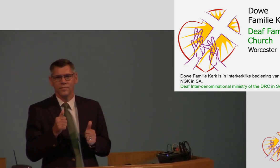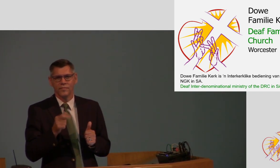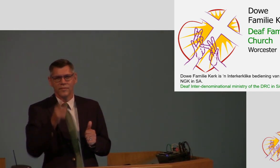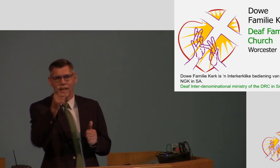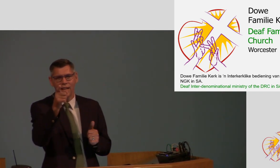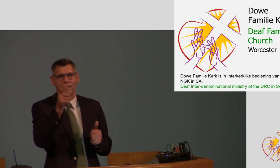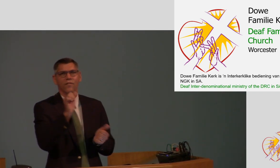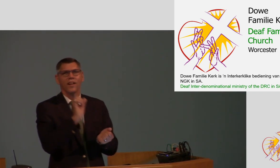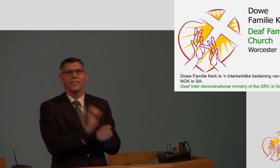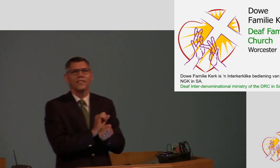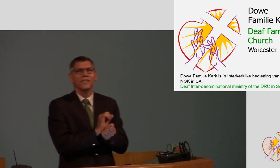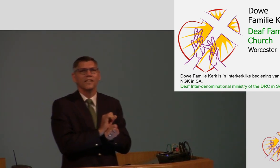Jy is vas.